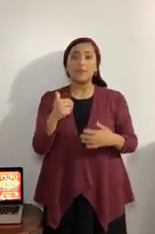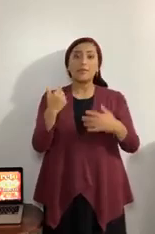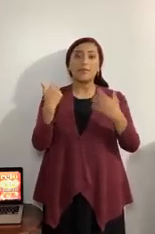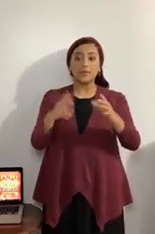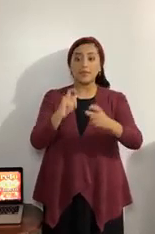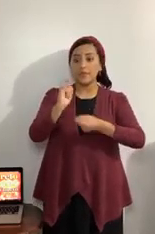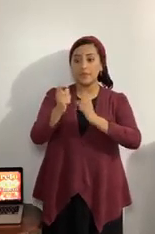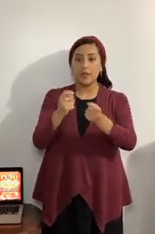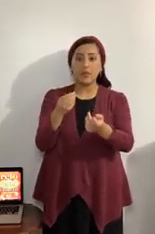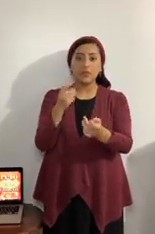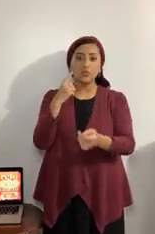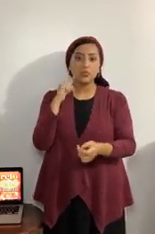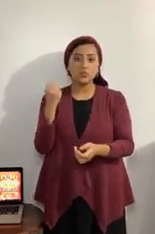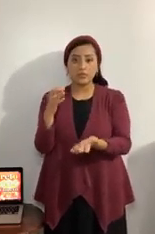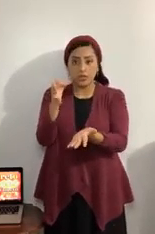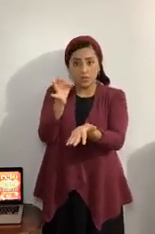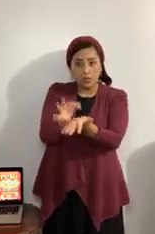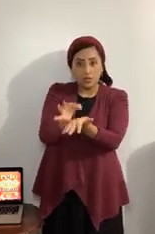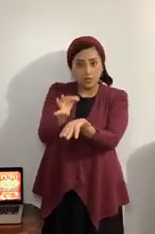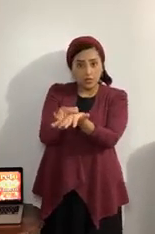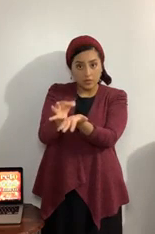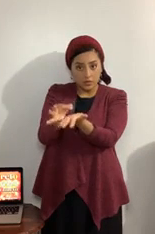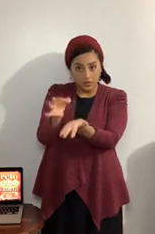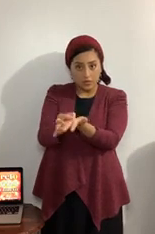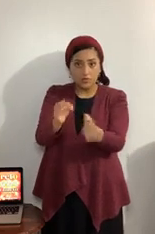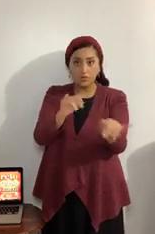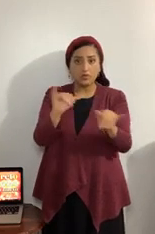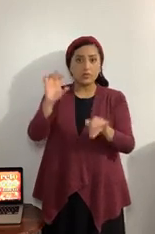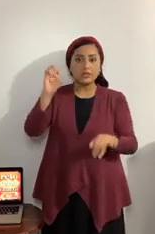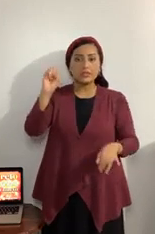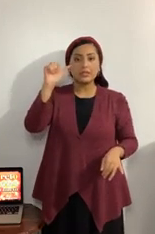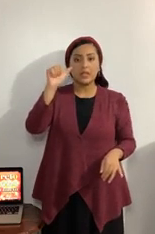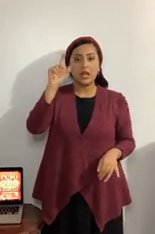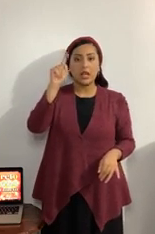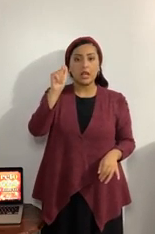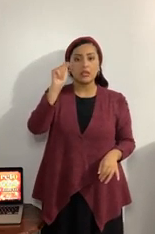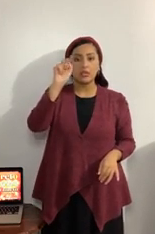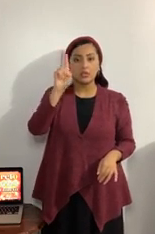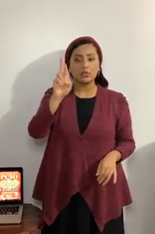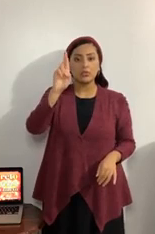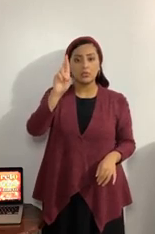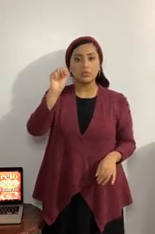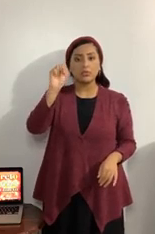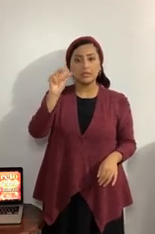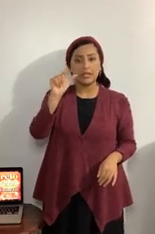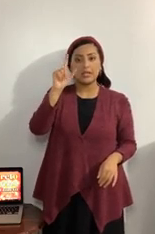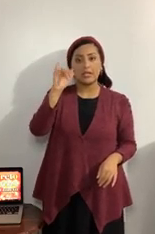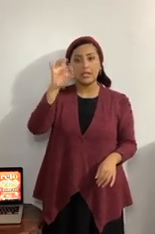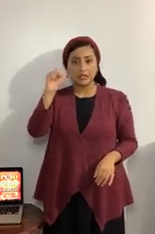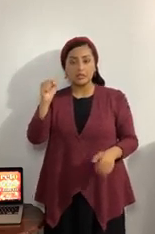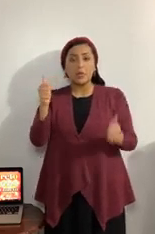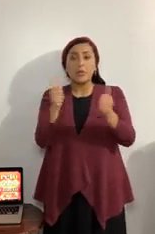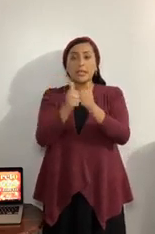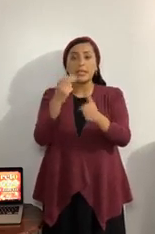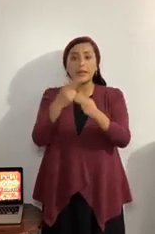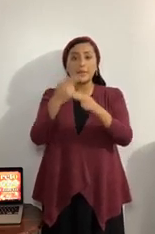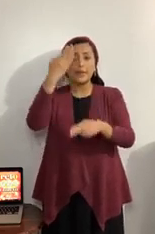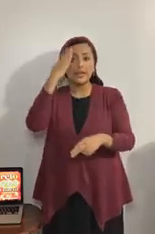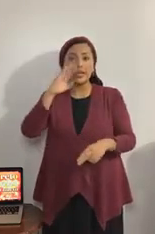regalaban monedas llamadas saturnalicias con la imagen del dios Janus. Y ahorita que hable de yo sobre el Año Nuevo